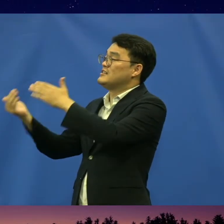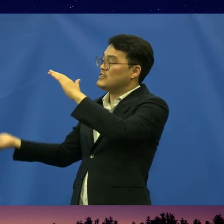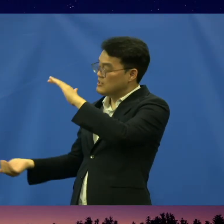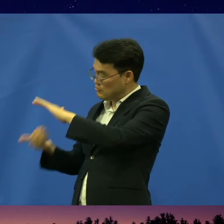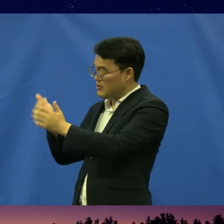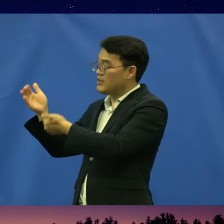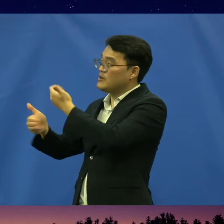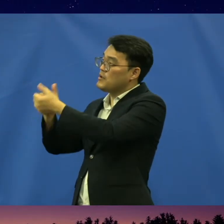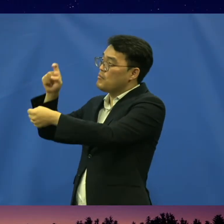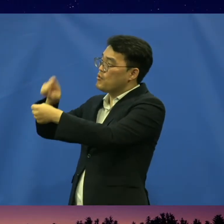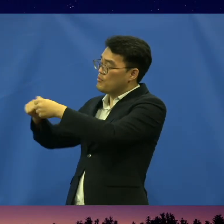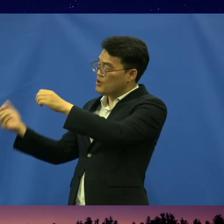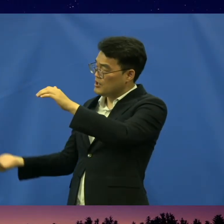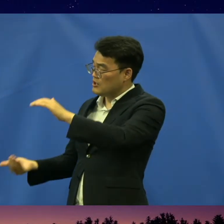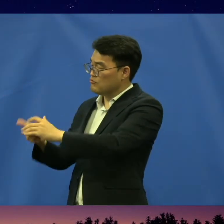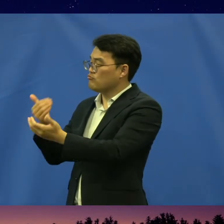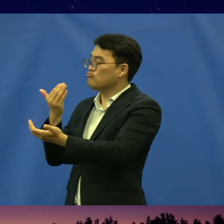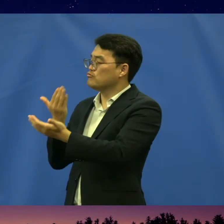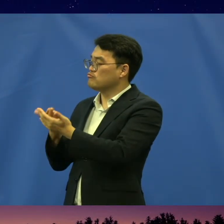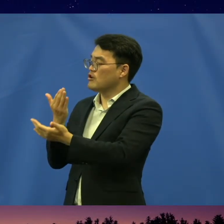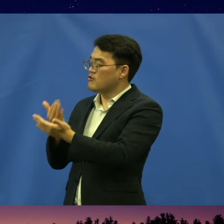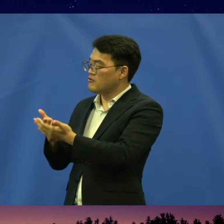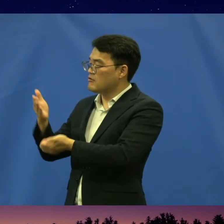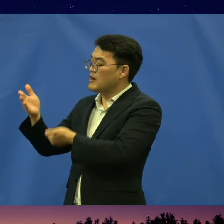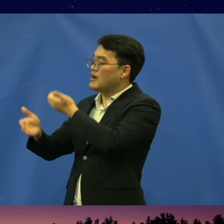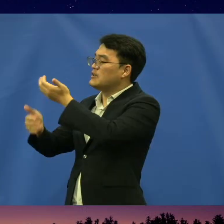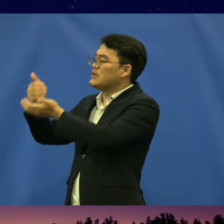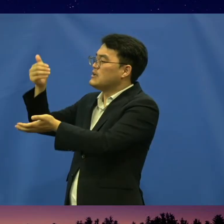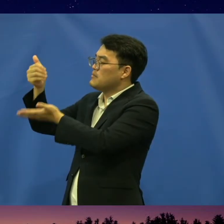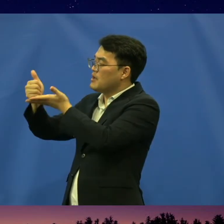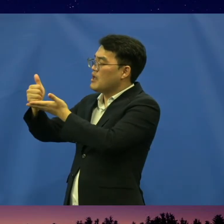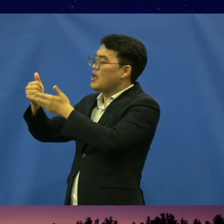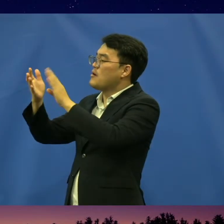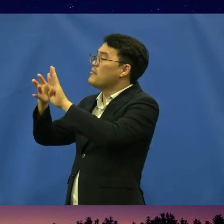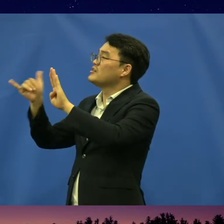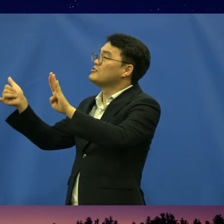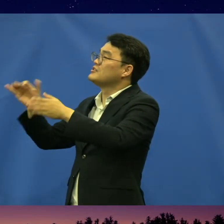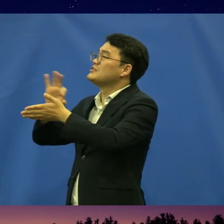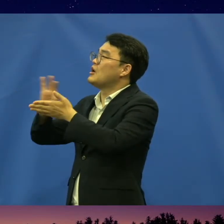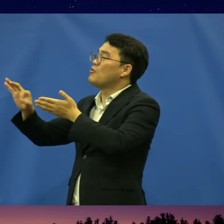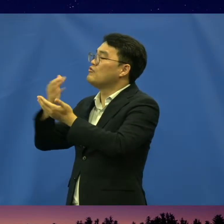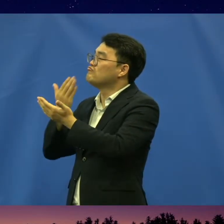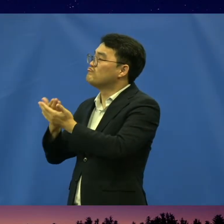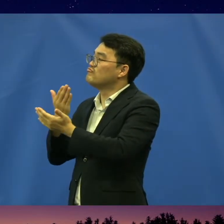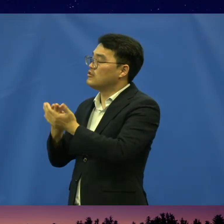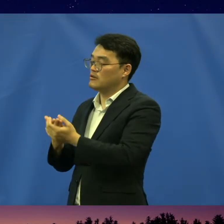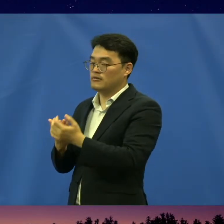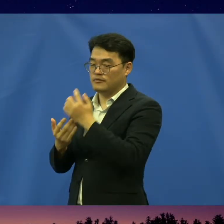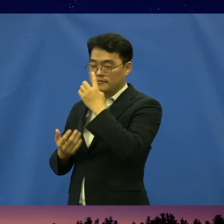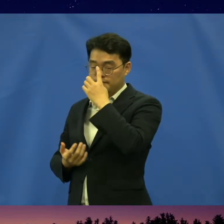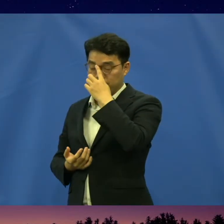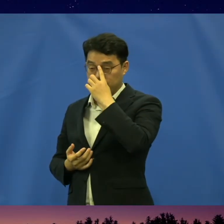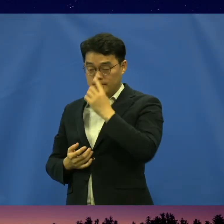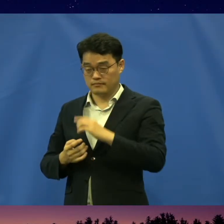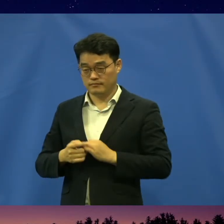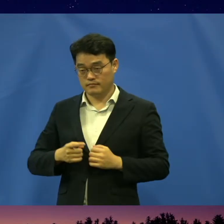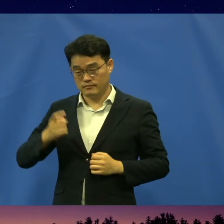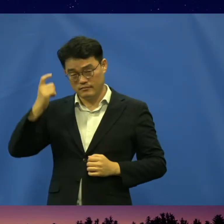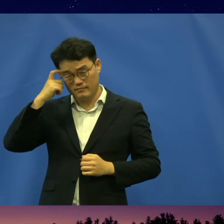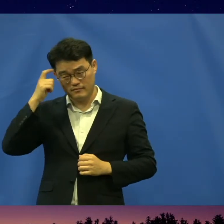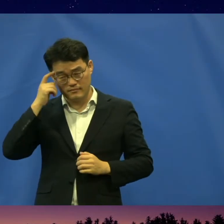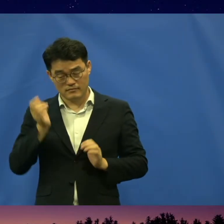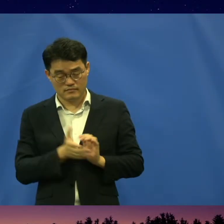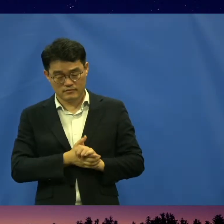목표를 이루어내시도록 당신의 백성들을 사용하십니다. 왜? 성벽을, 예루살렘